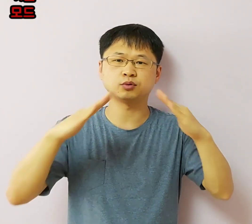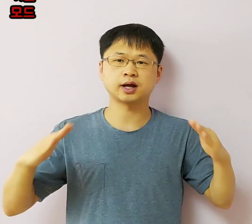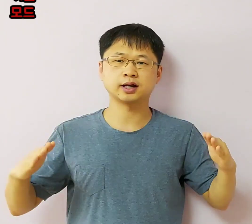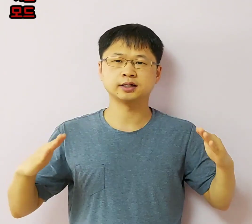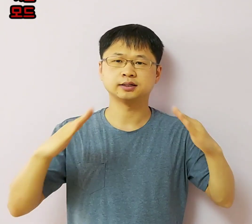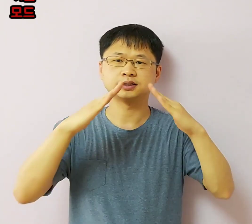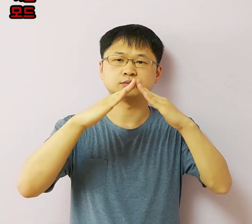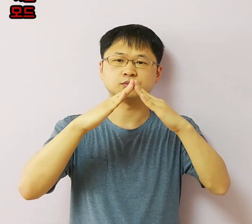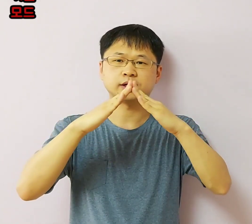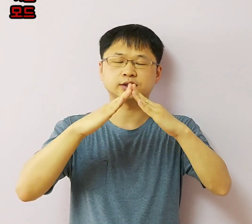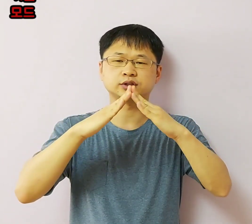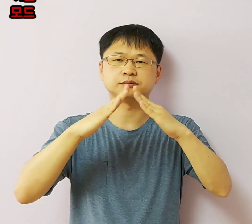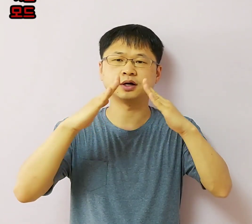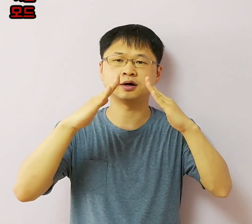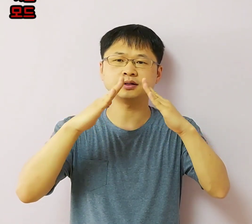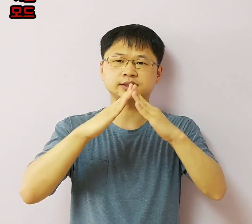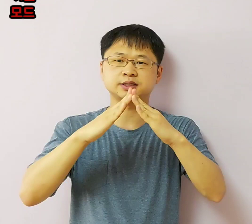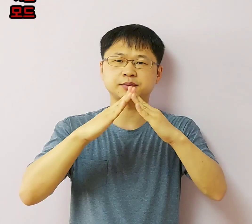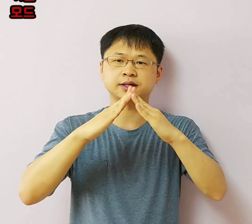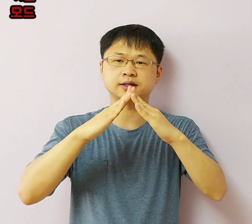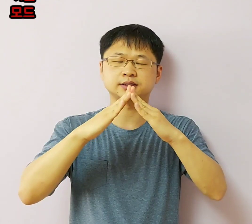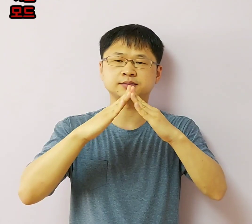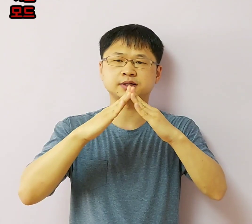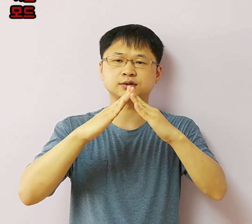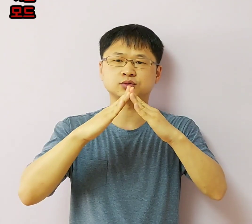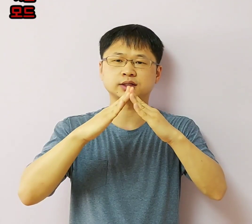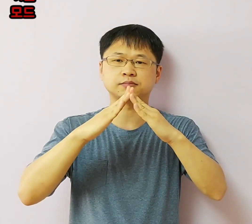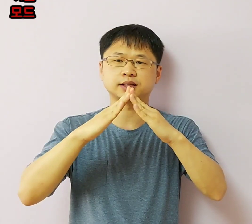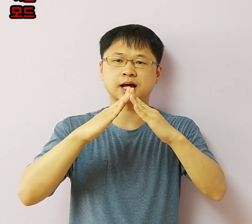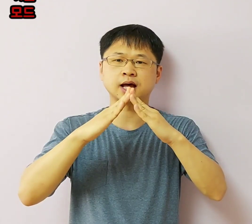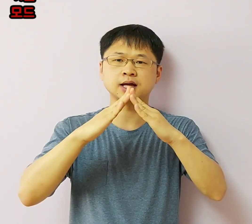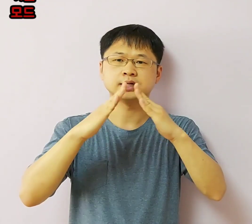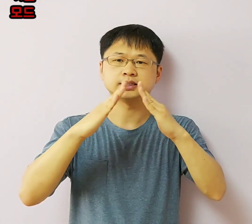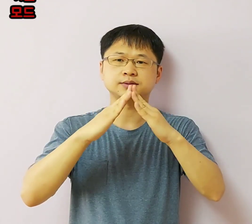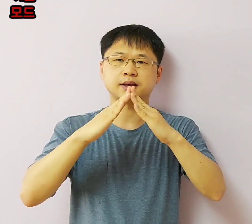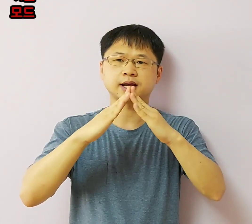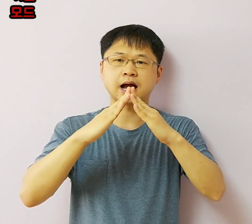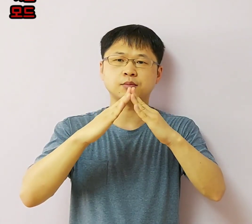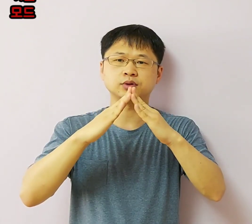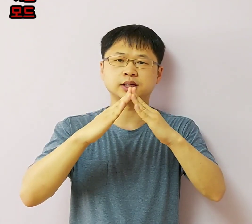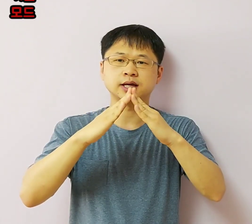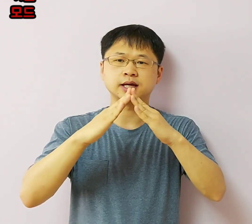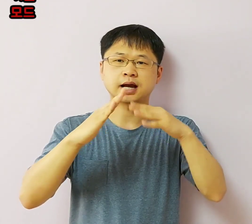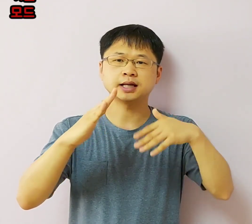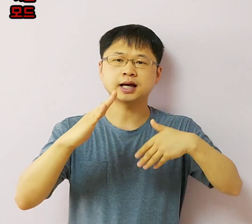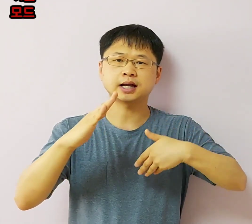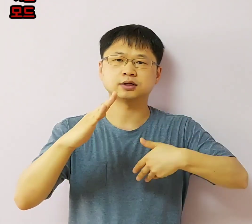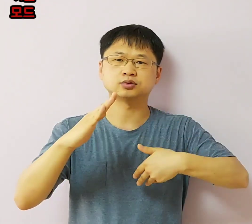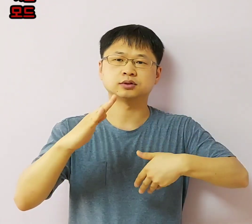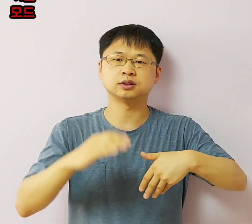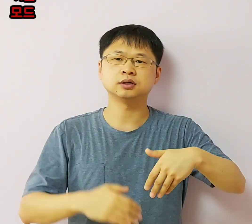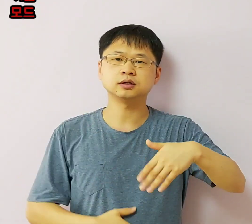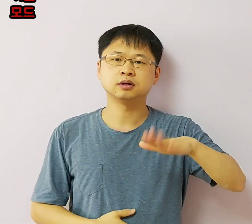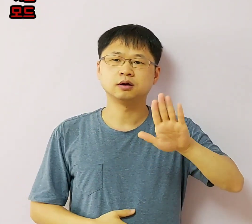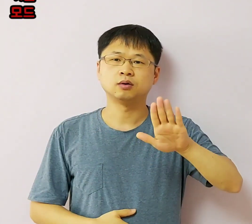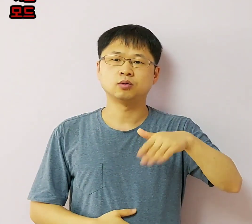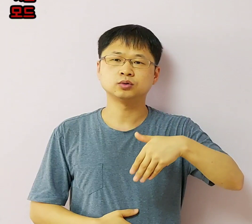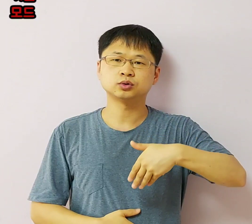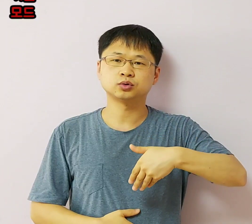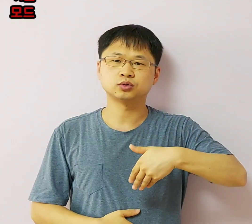모양 해주시면 집이란 수어가 됩니다. 집에 가보니, 가다라는 수어는 오른손